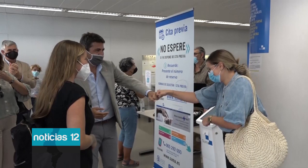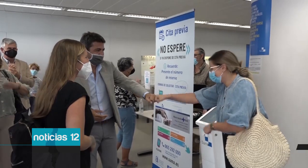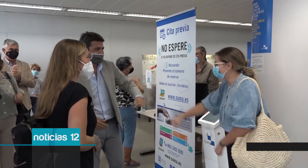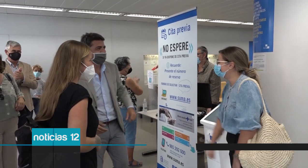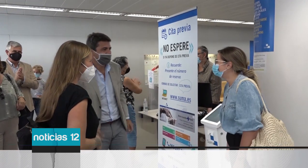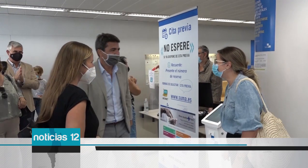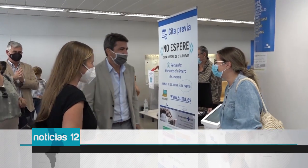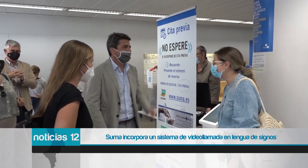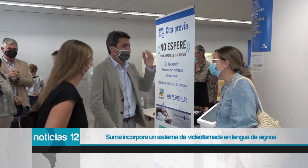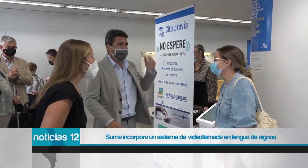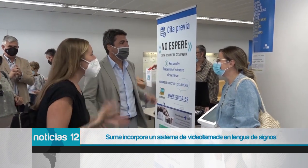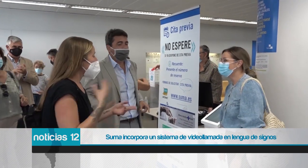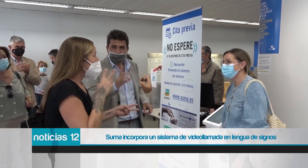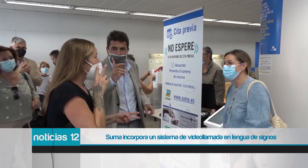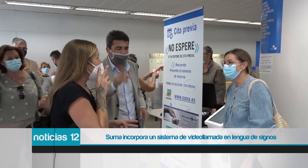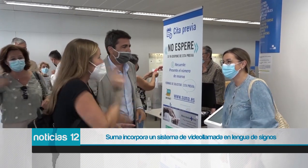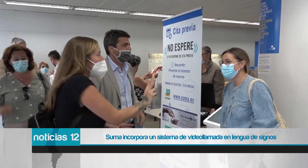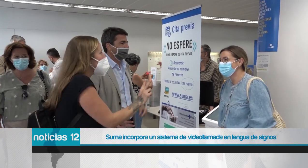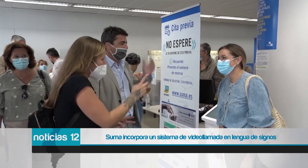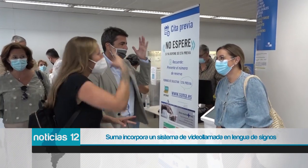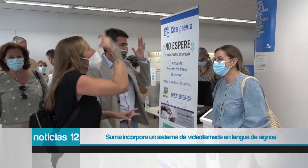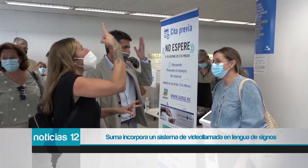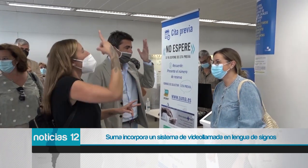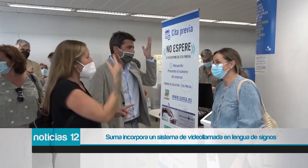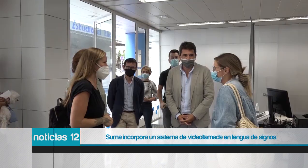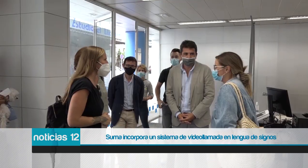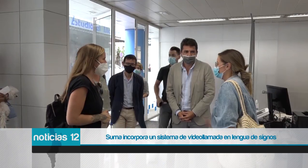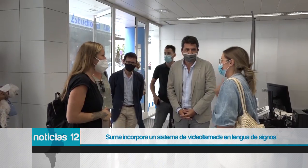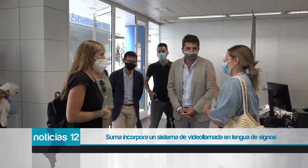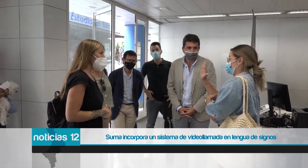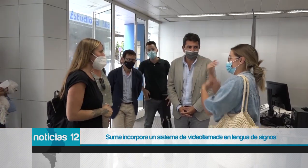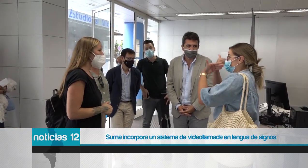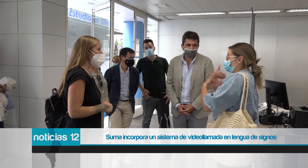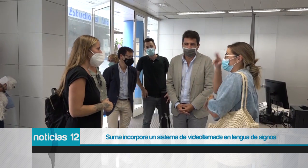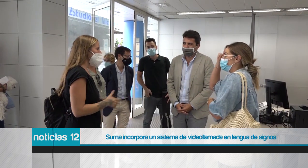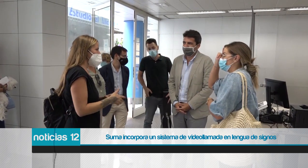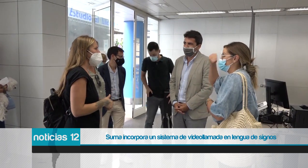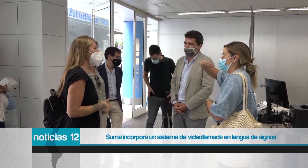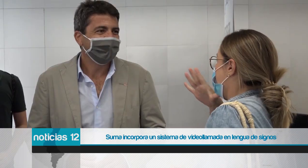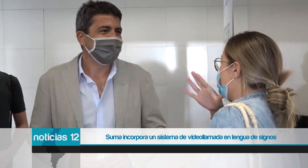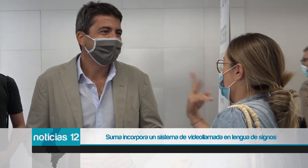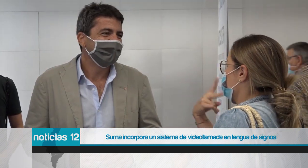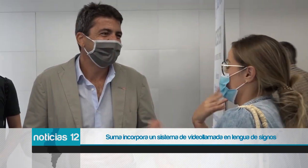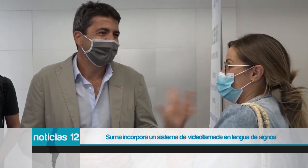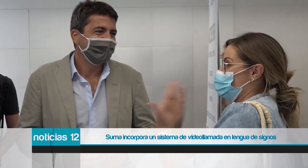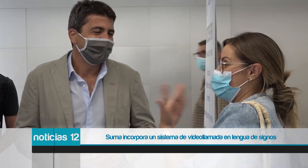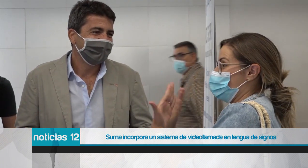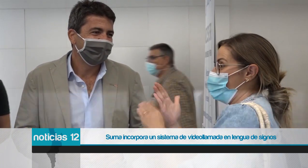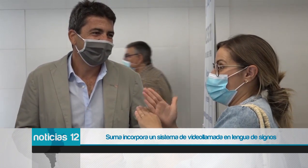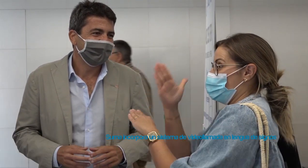La comunicación es una herramienta fundamental en la sociedad y la accesibilidad para todas las personas es una labor de las administraciones